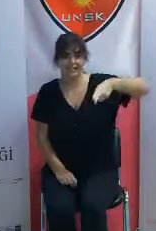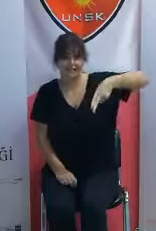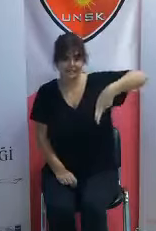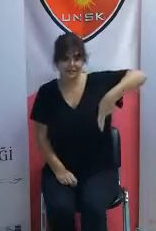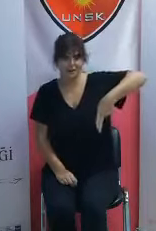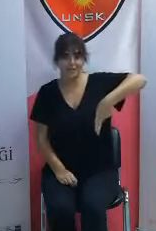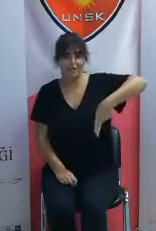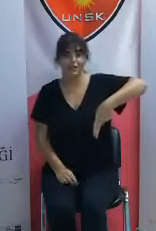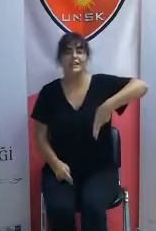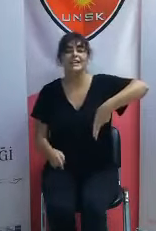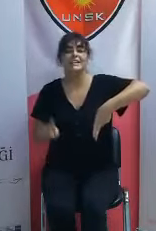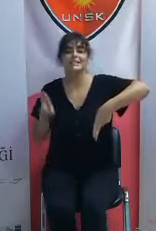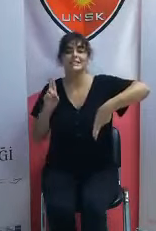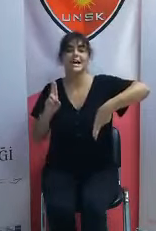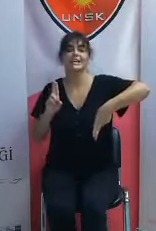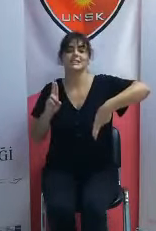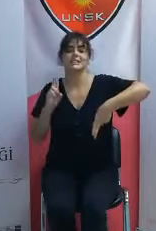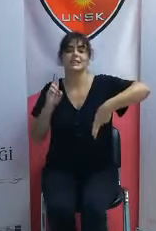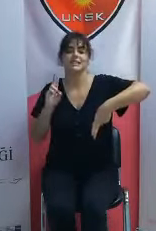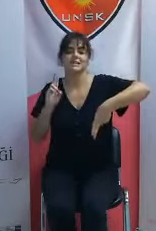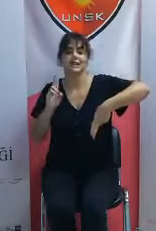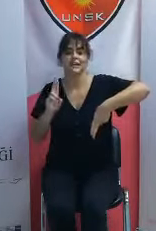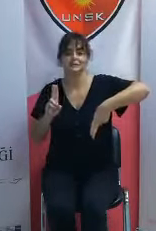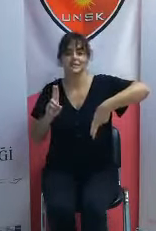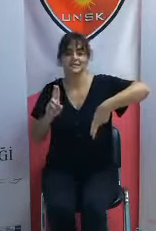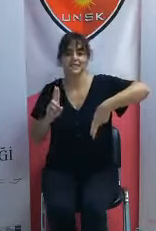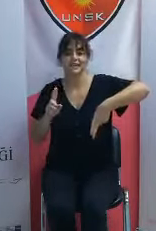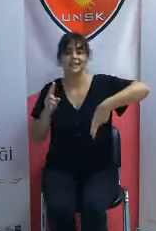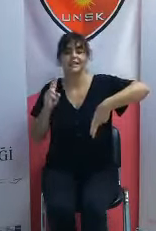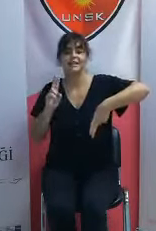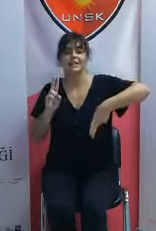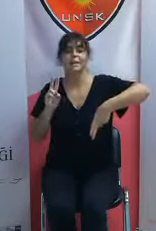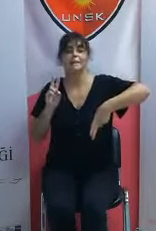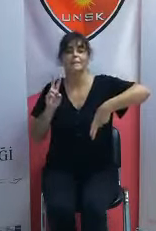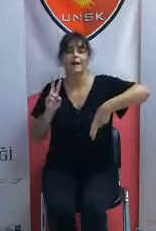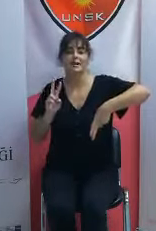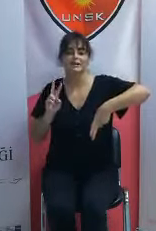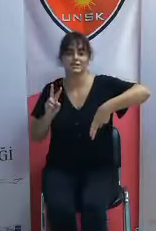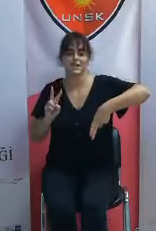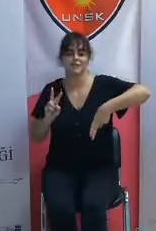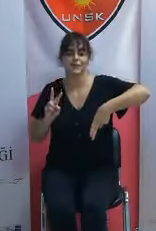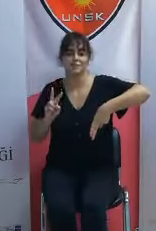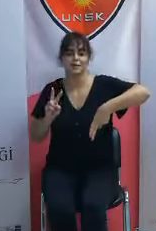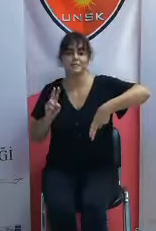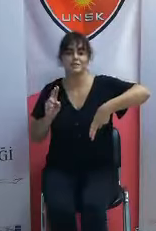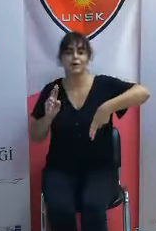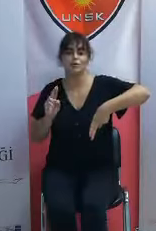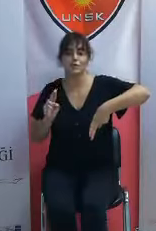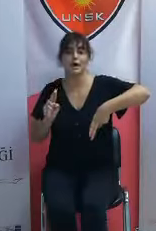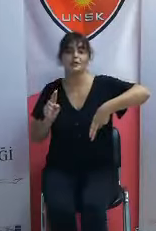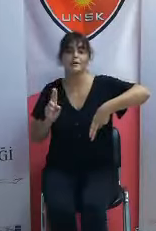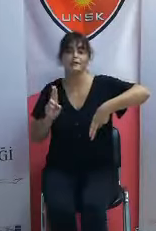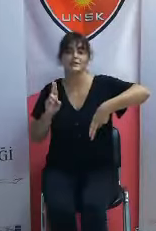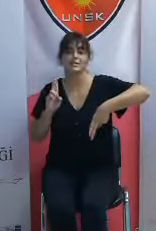Yeri gösteriyor. Diğer elimizde. Yine işaret parmağımız ve orta parmağımız